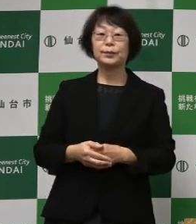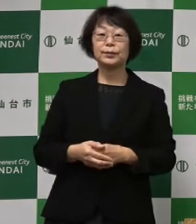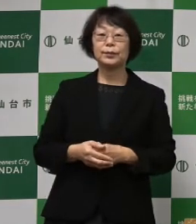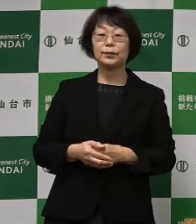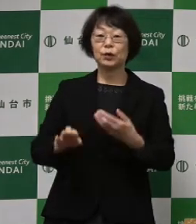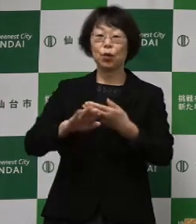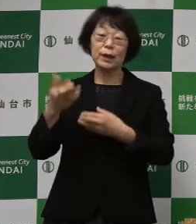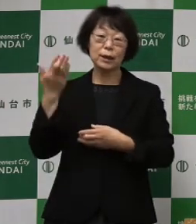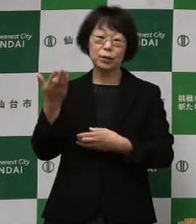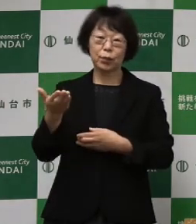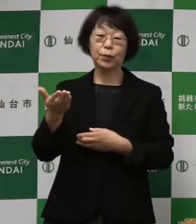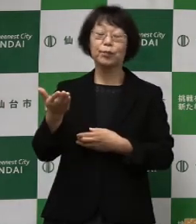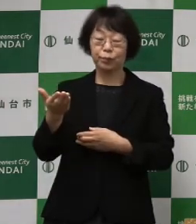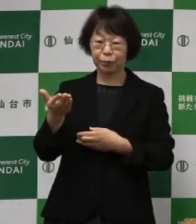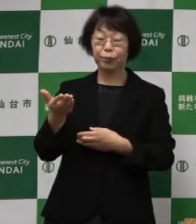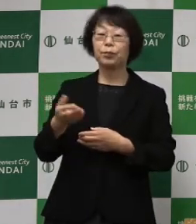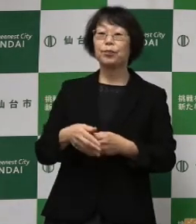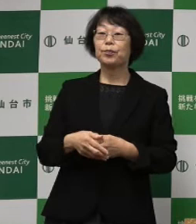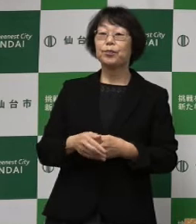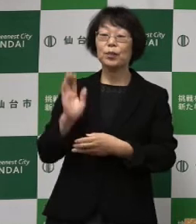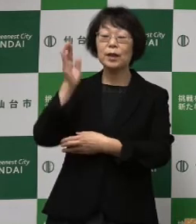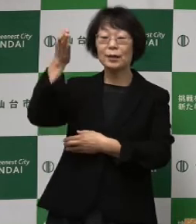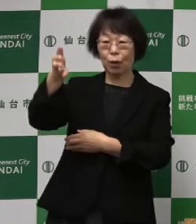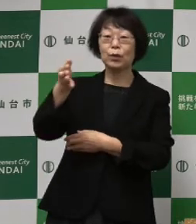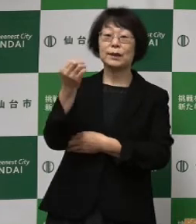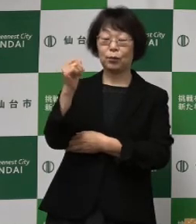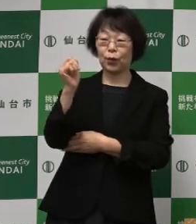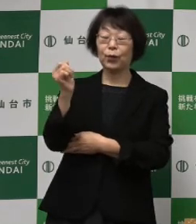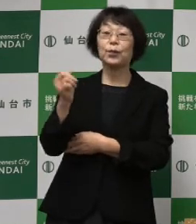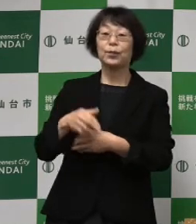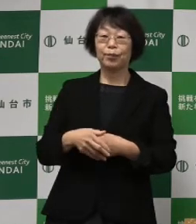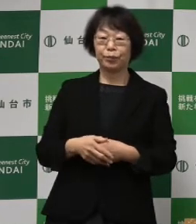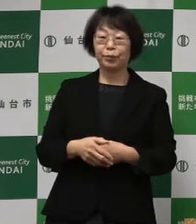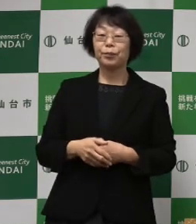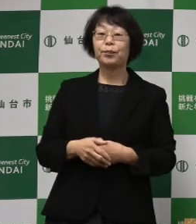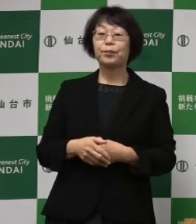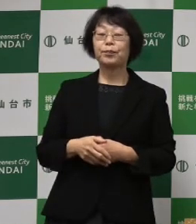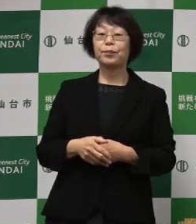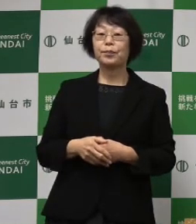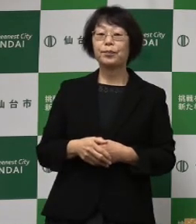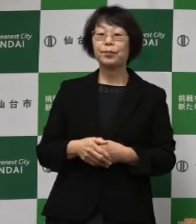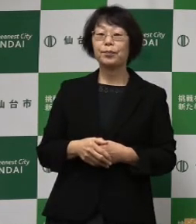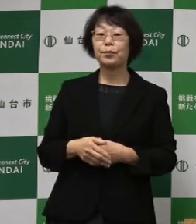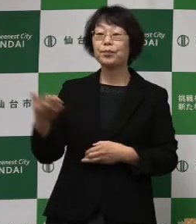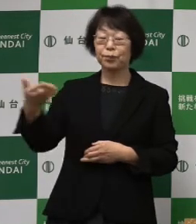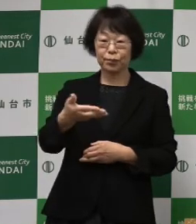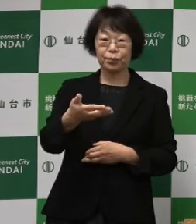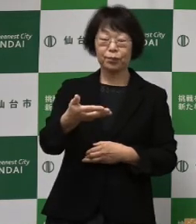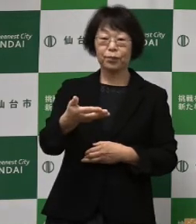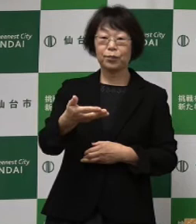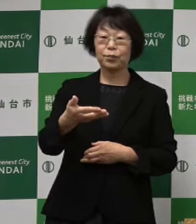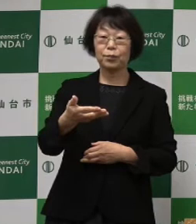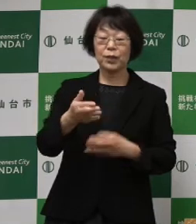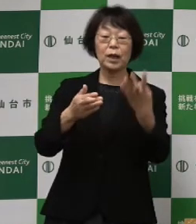か。はい、はい、他にご質問よろしいですか。どうぞ、青木さん。 すみません、川口新聞の須田です。はい。読み